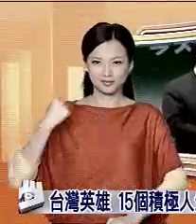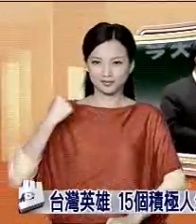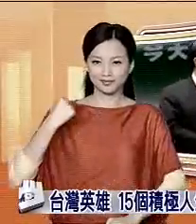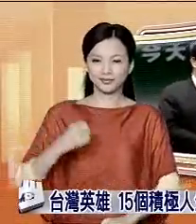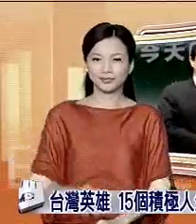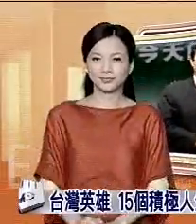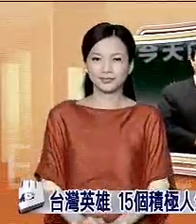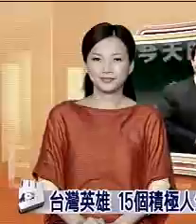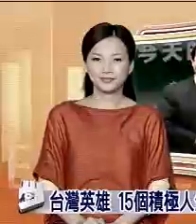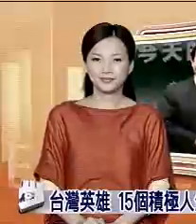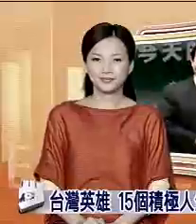力。